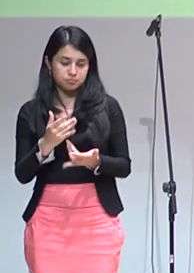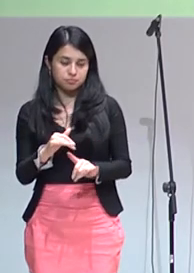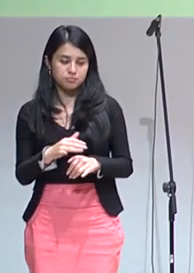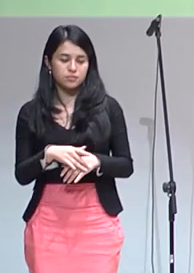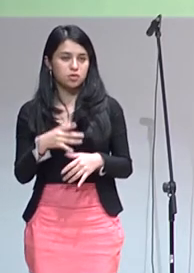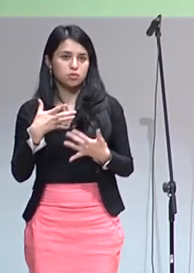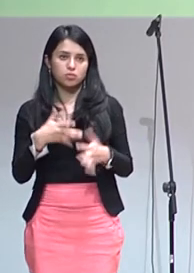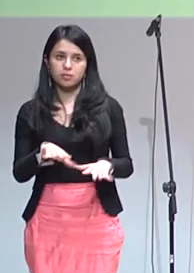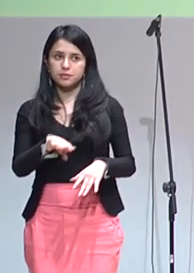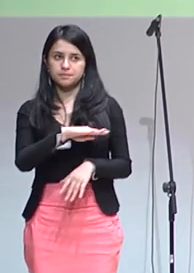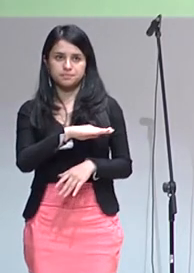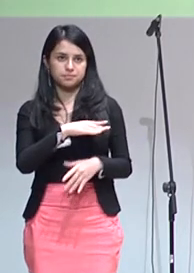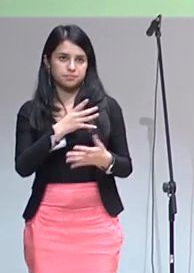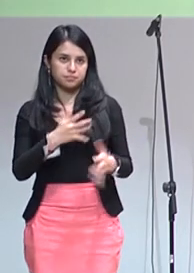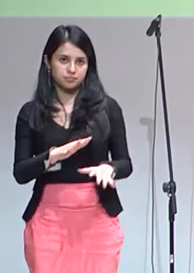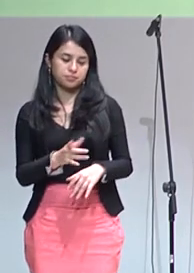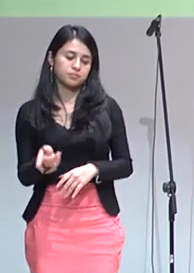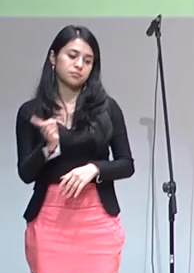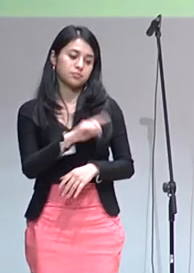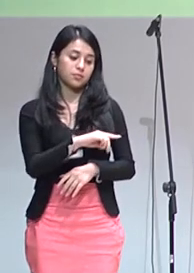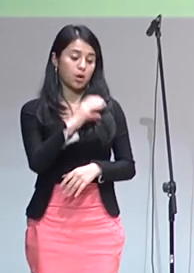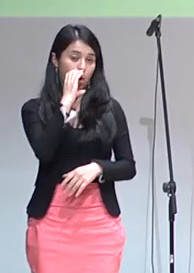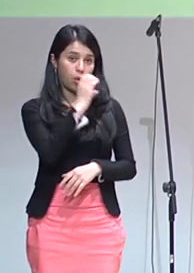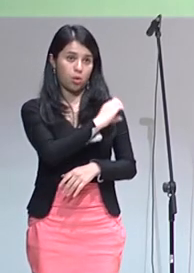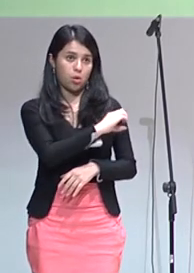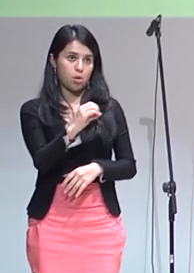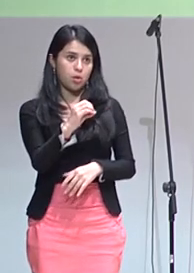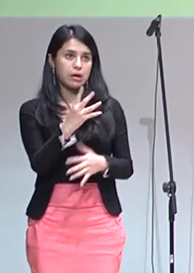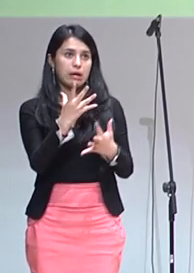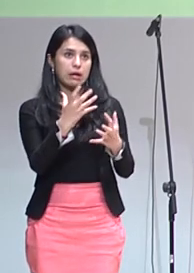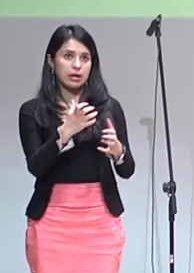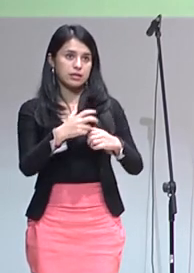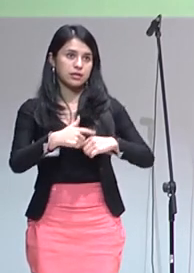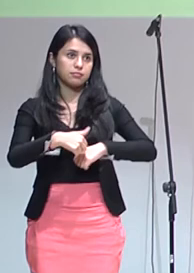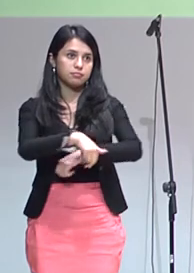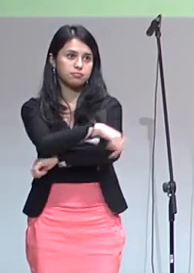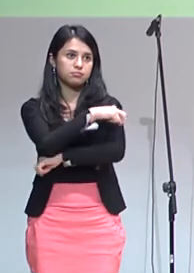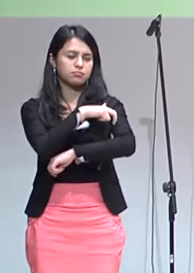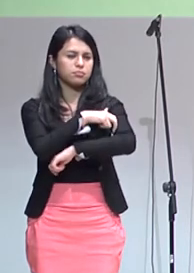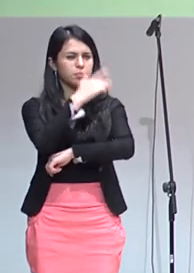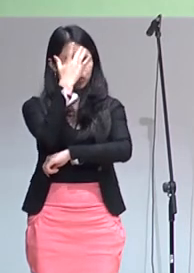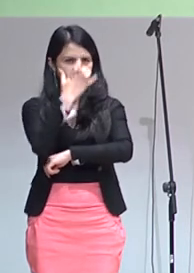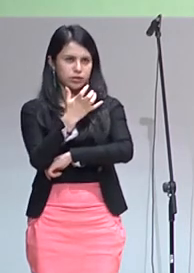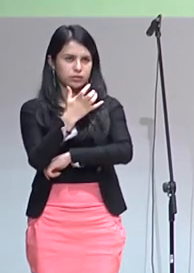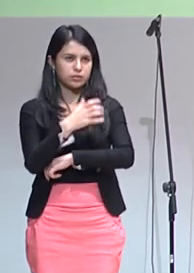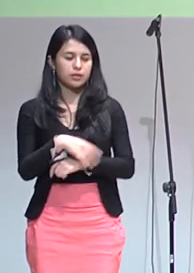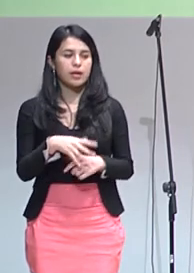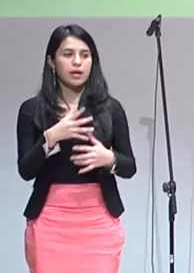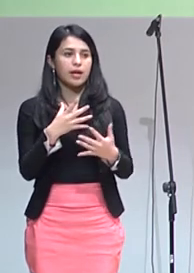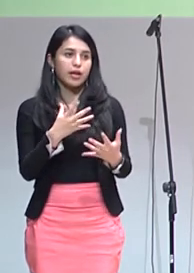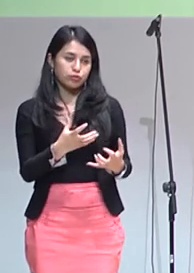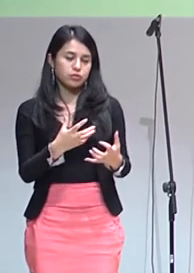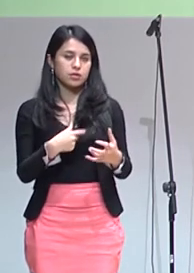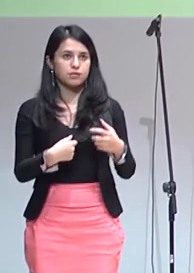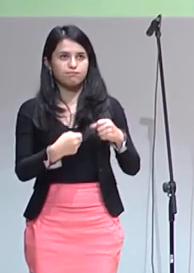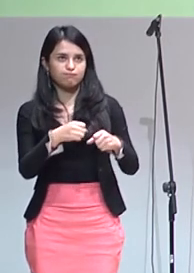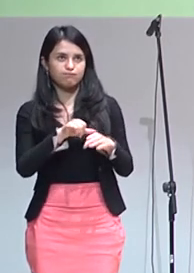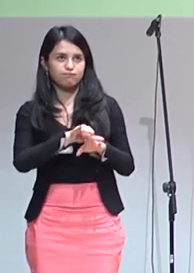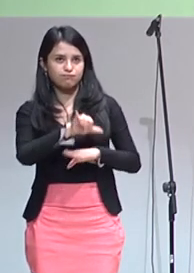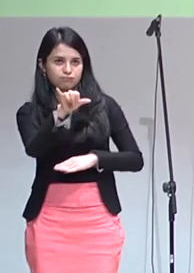el bachillerato. Y los jóvenes querían estar en la vuelta. ¿Por qué en la vuelta? Porque querían ser pilotos